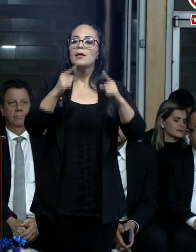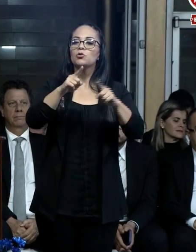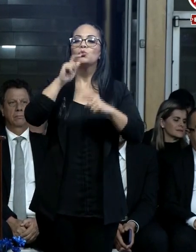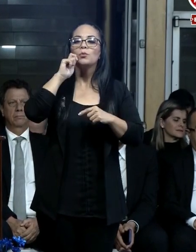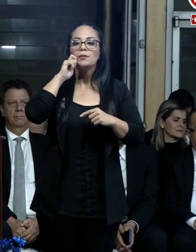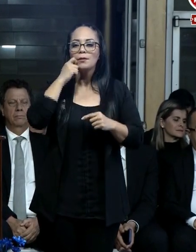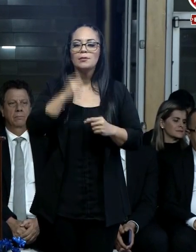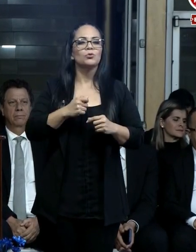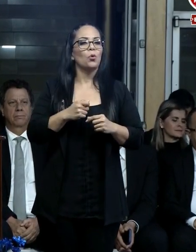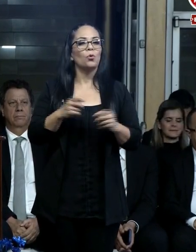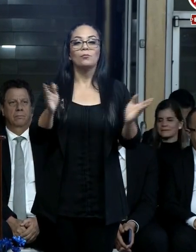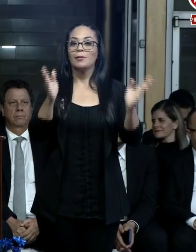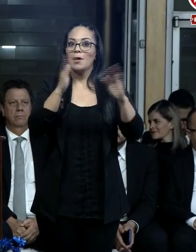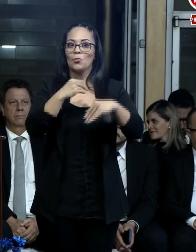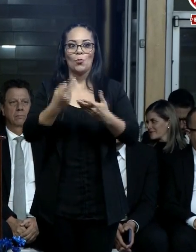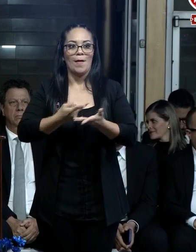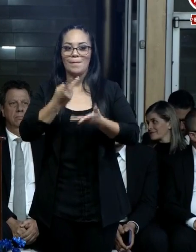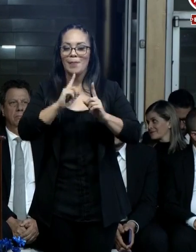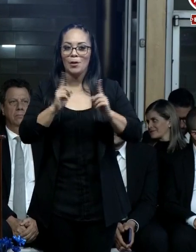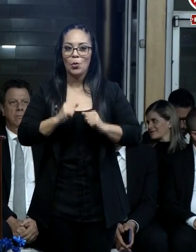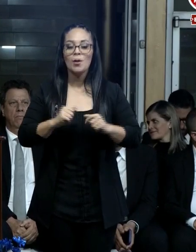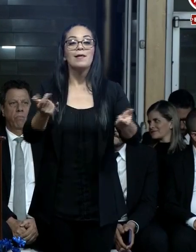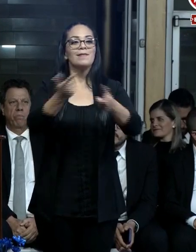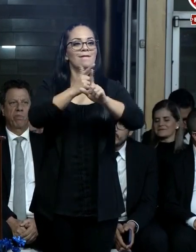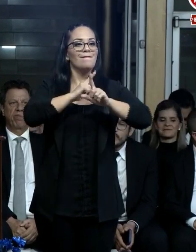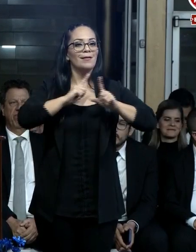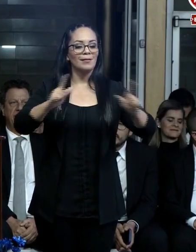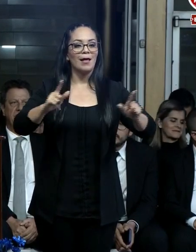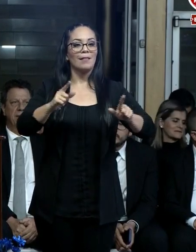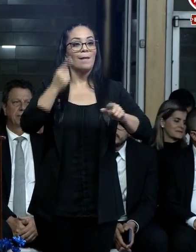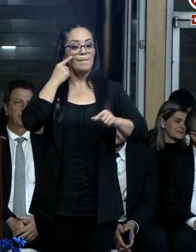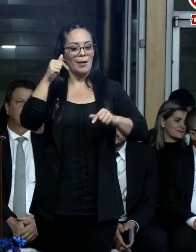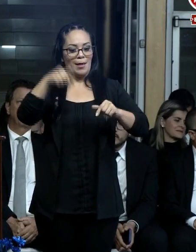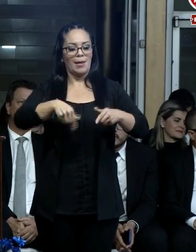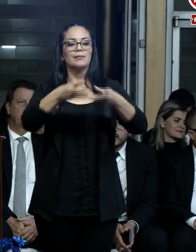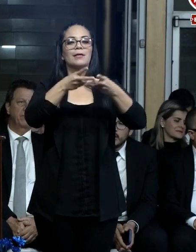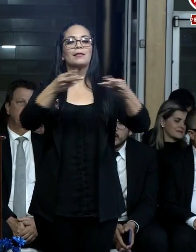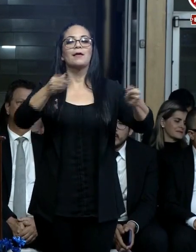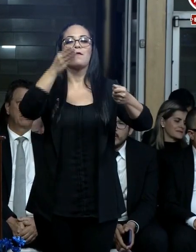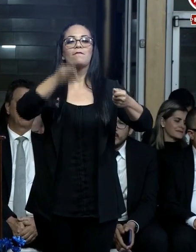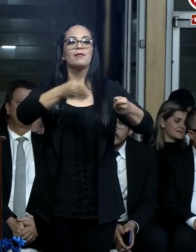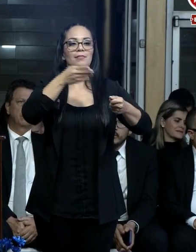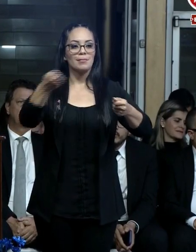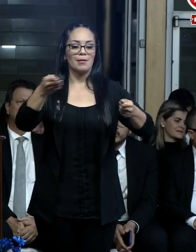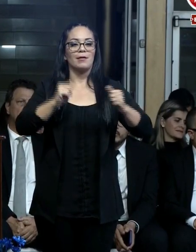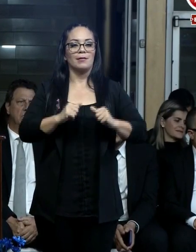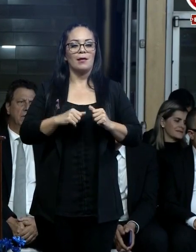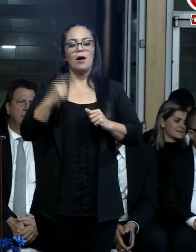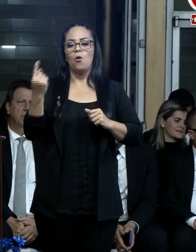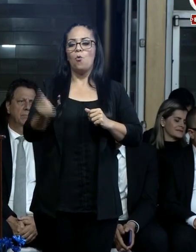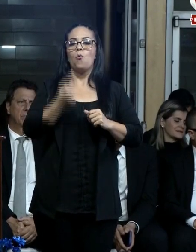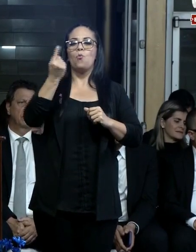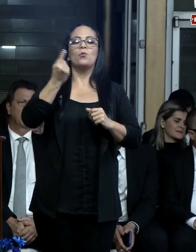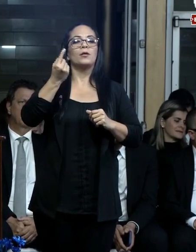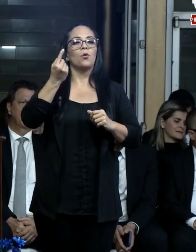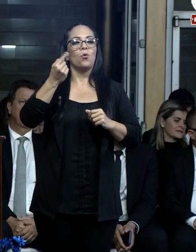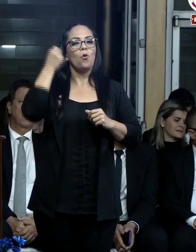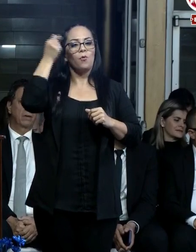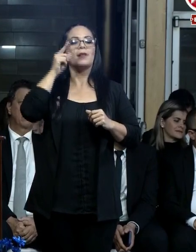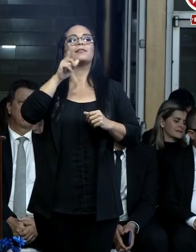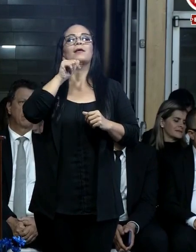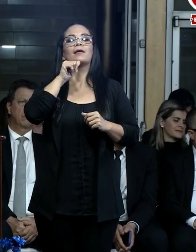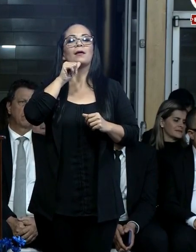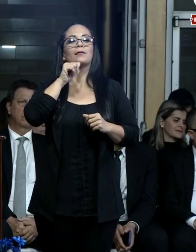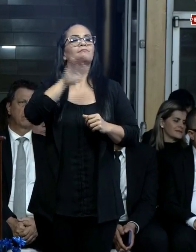tesoro invaluable. Libertad para que en esta tierra bendita el único gobernante sea